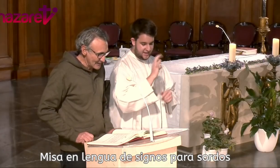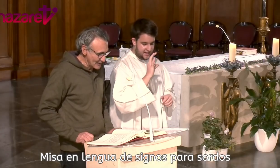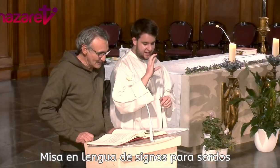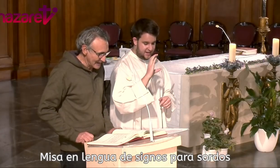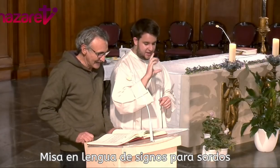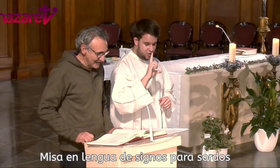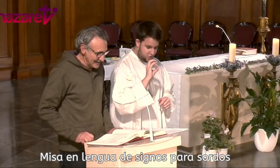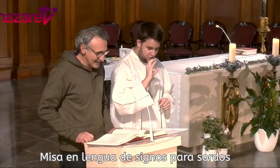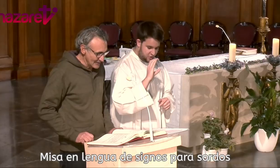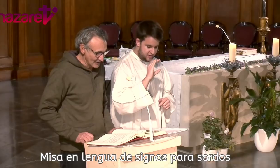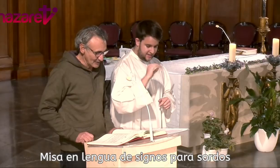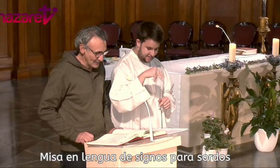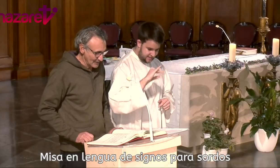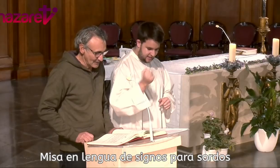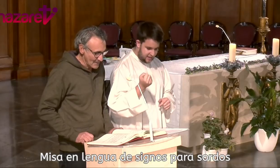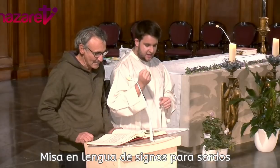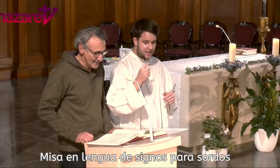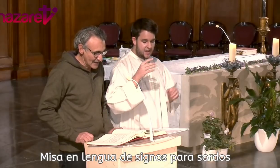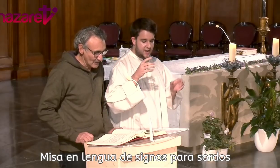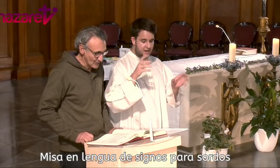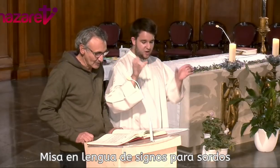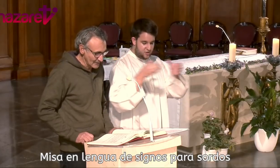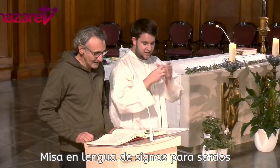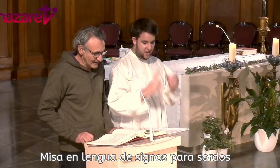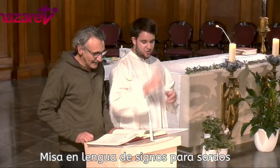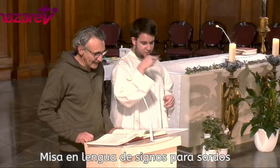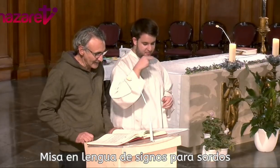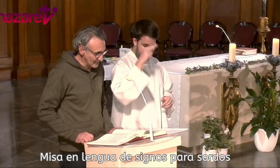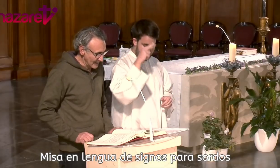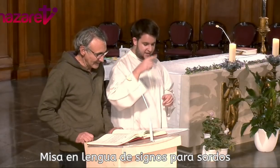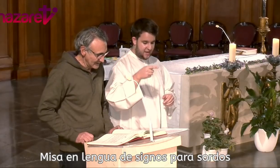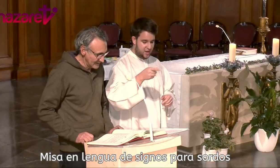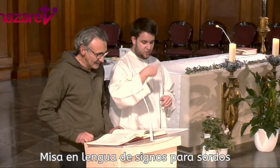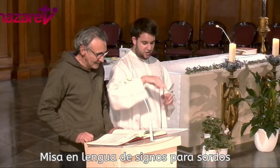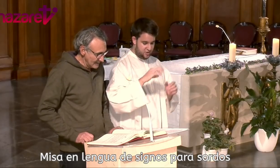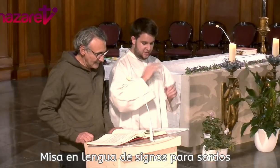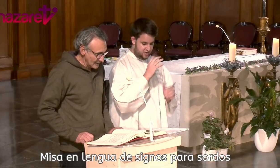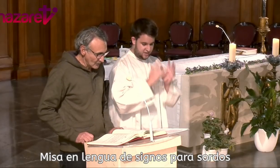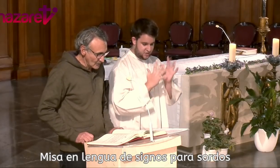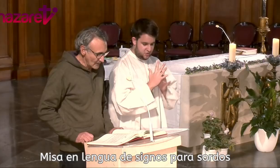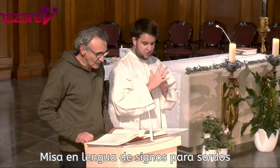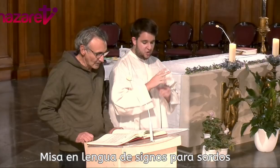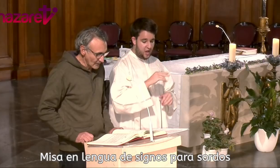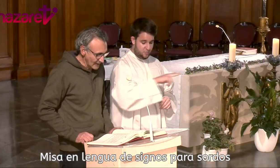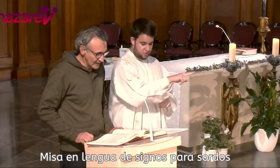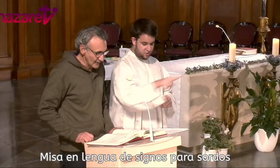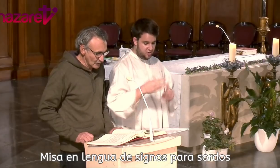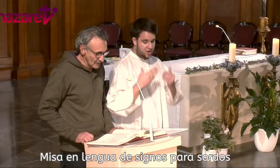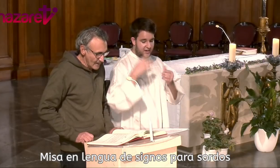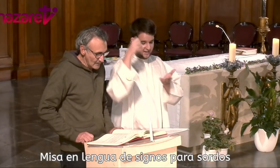Dios Padre y el Señor Jesucristo. A vosotros, gracia y paz. En todo momento damos gracias a Dios por